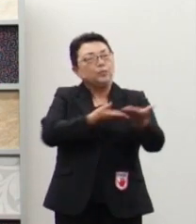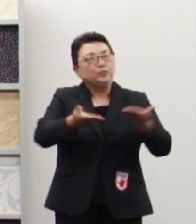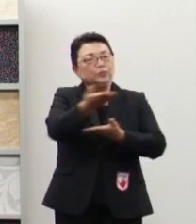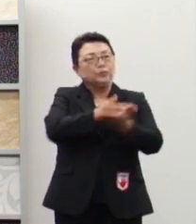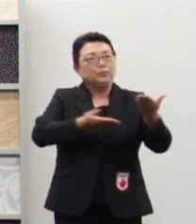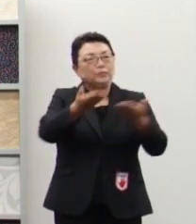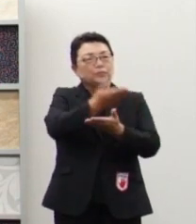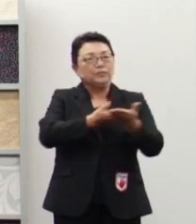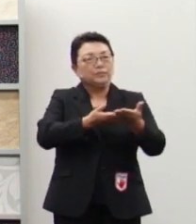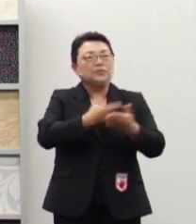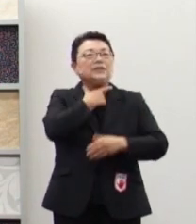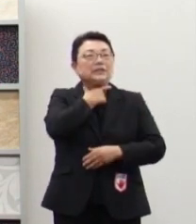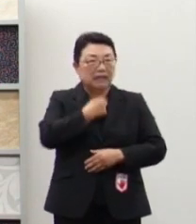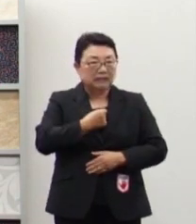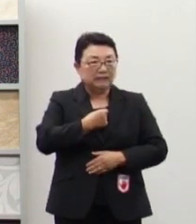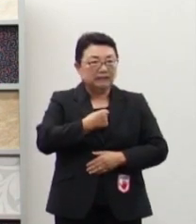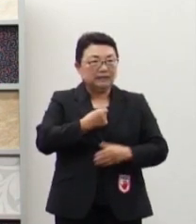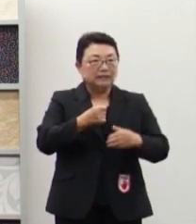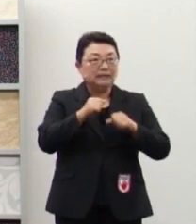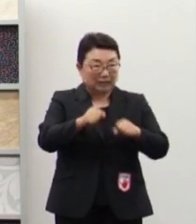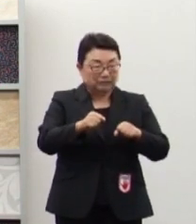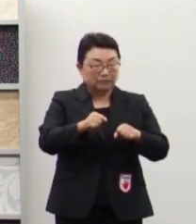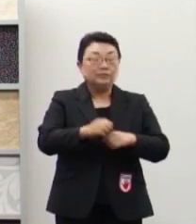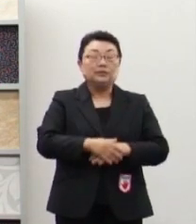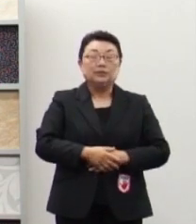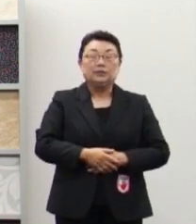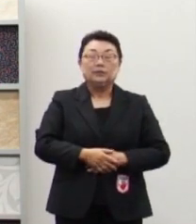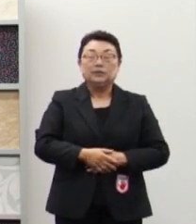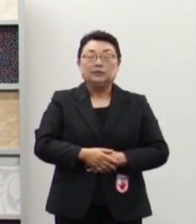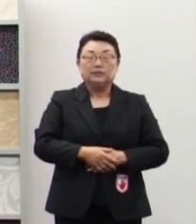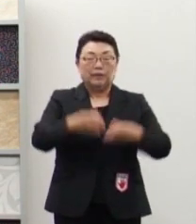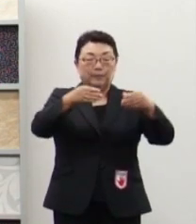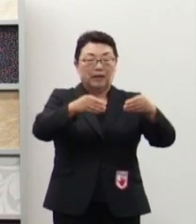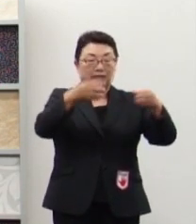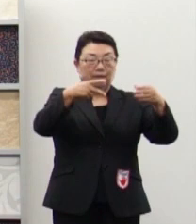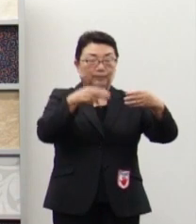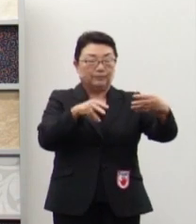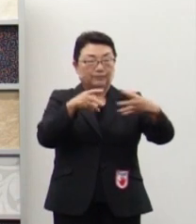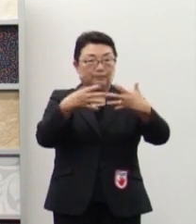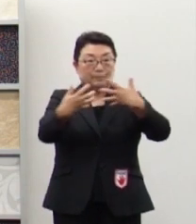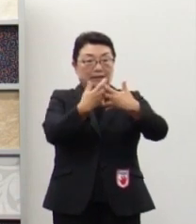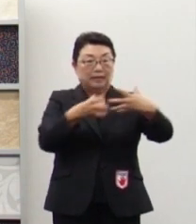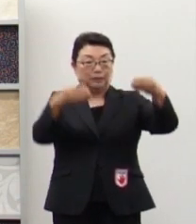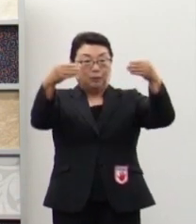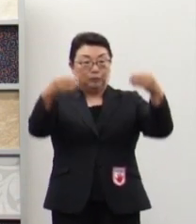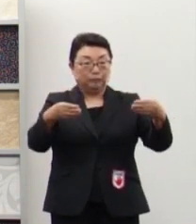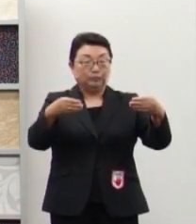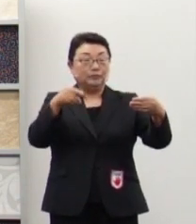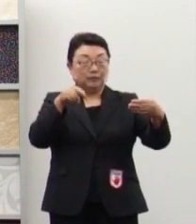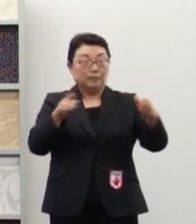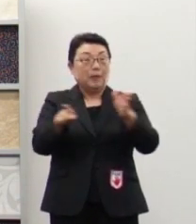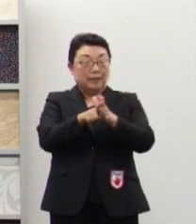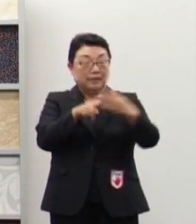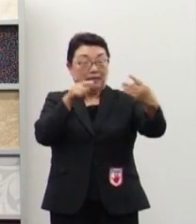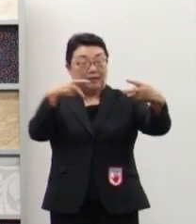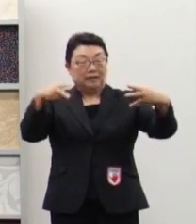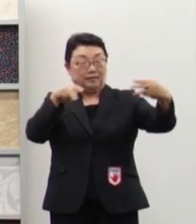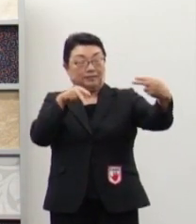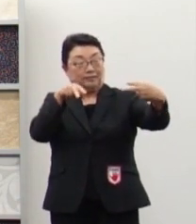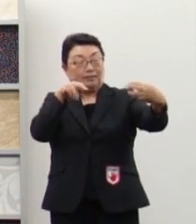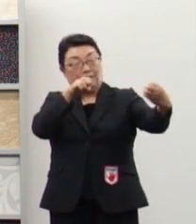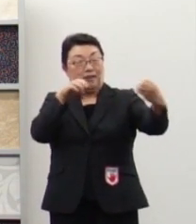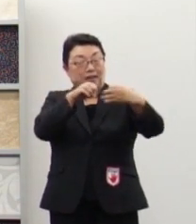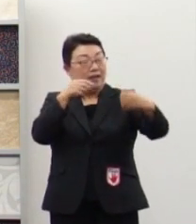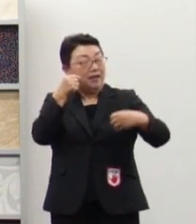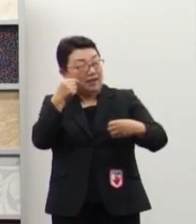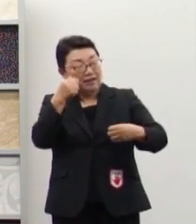るようなものなわけですけれども、それはパーテーションを立てているということ自体がですね、それを妨